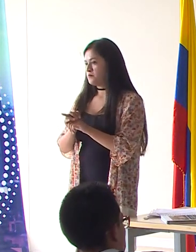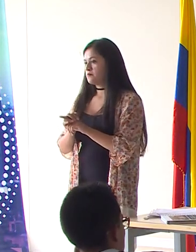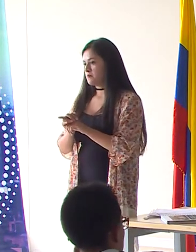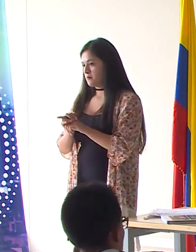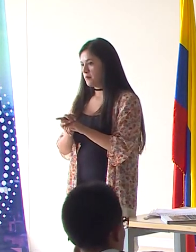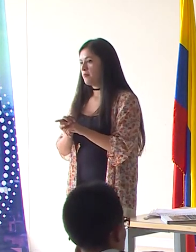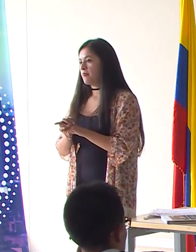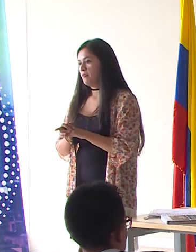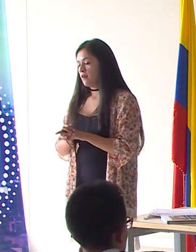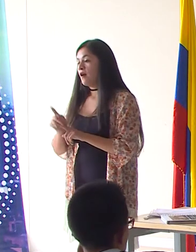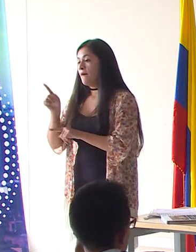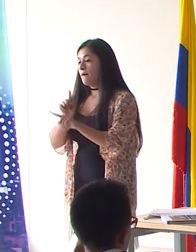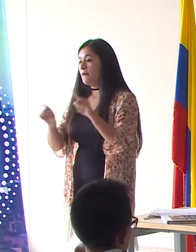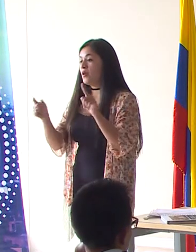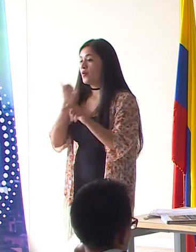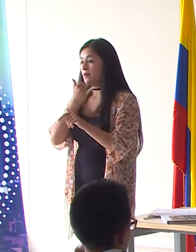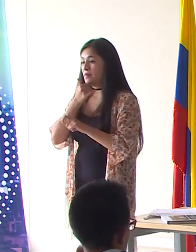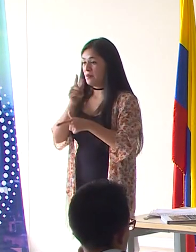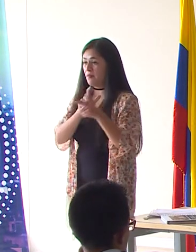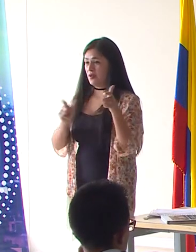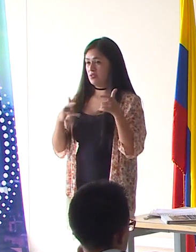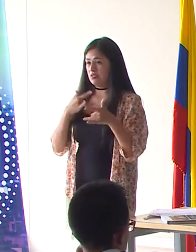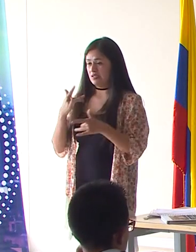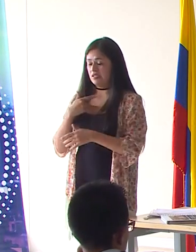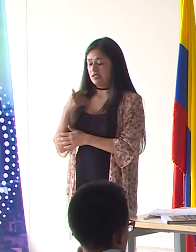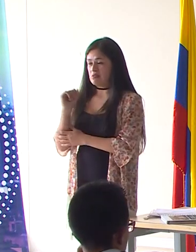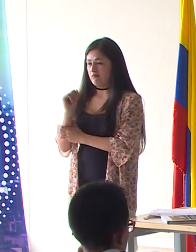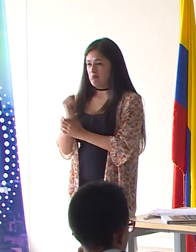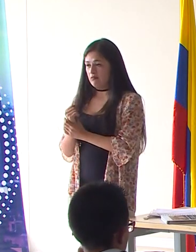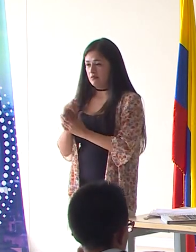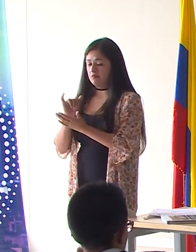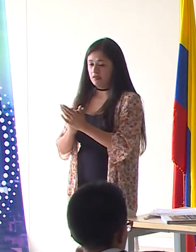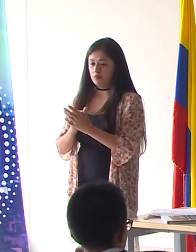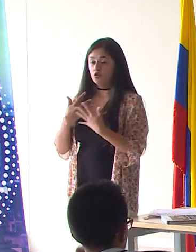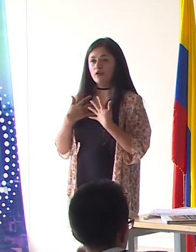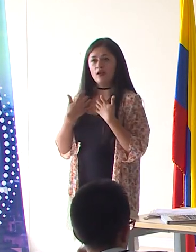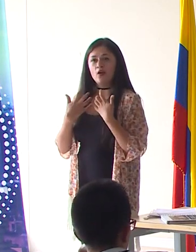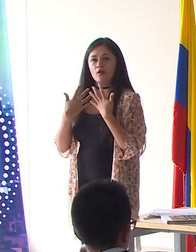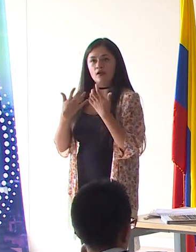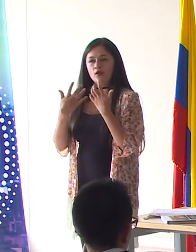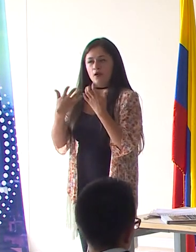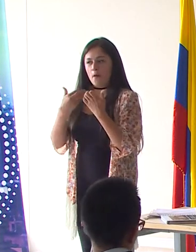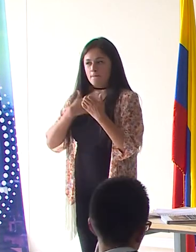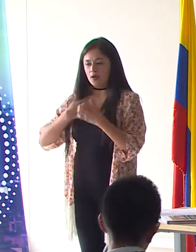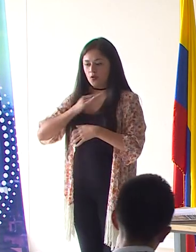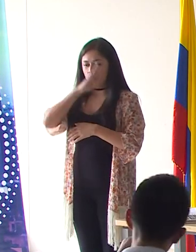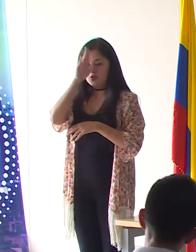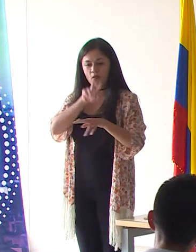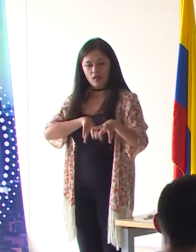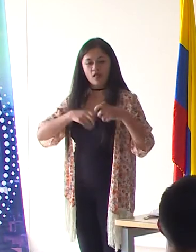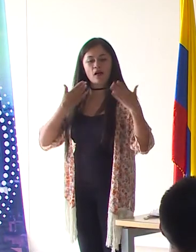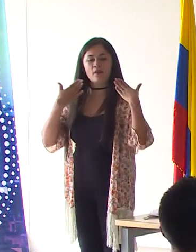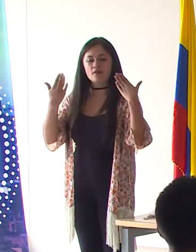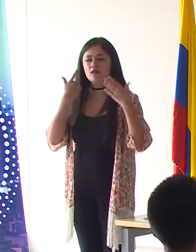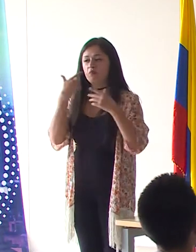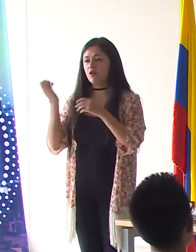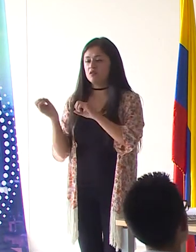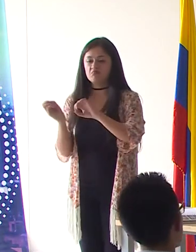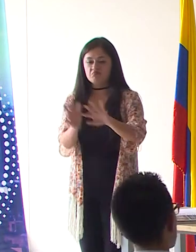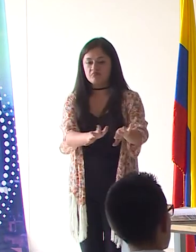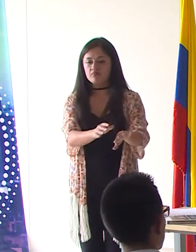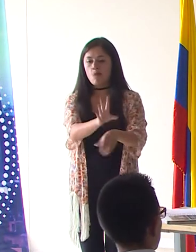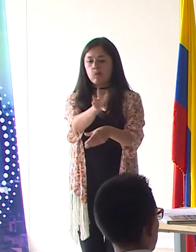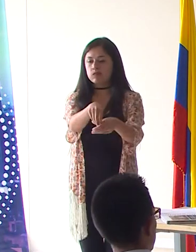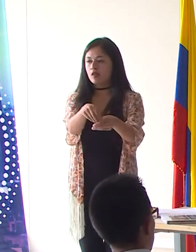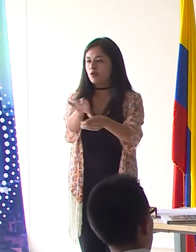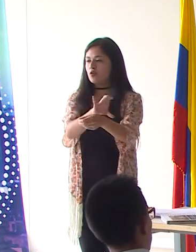desmotivados para esa vida bucólica ideal de los campesinos van a ser campesinos votados a la función del